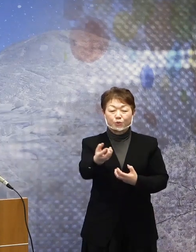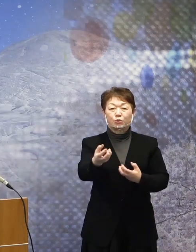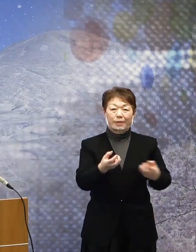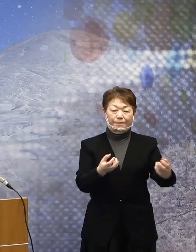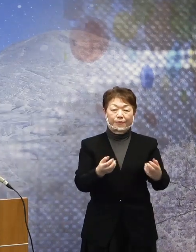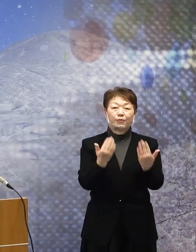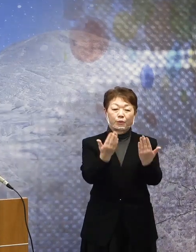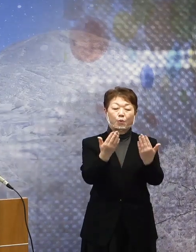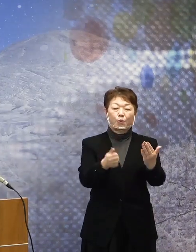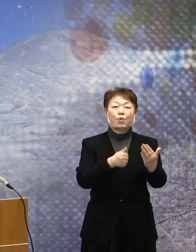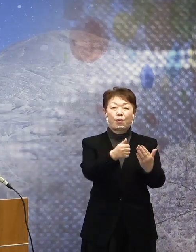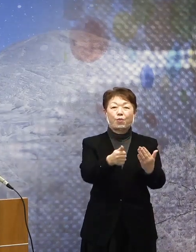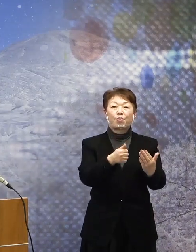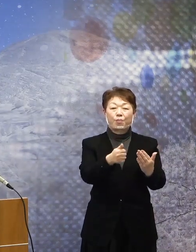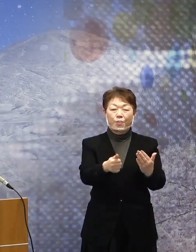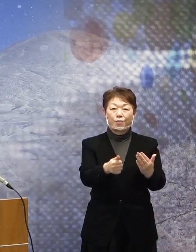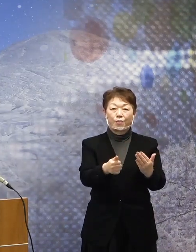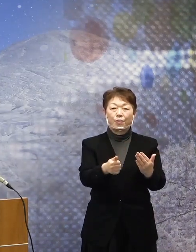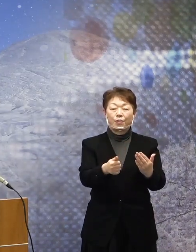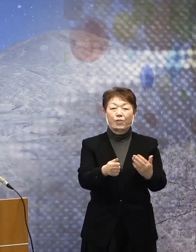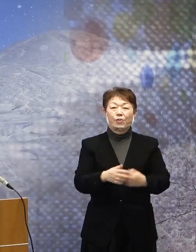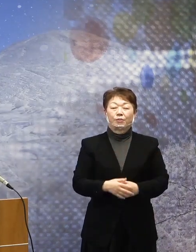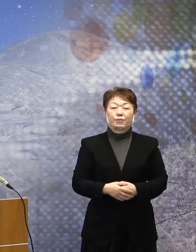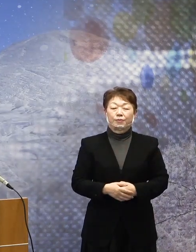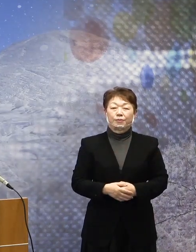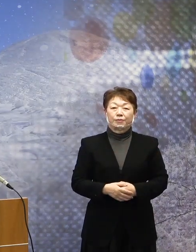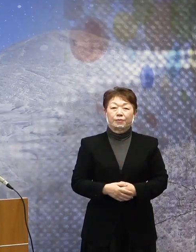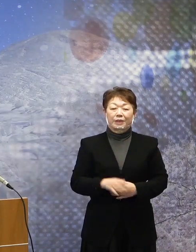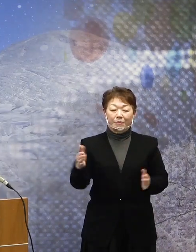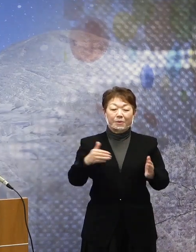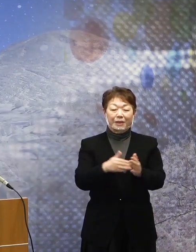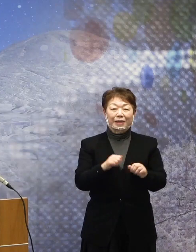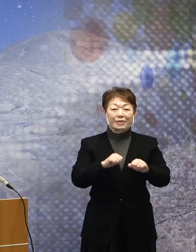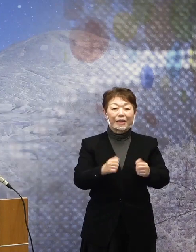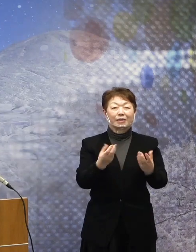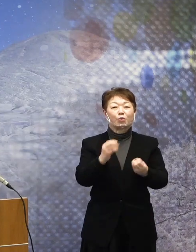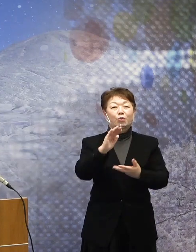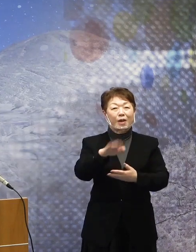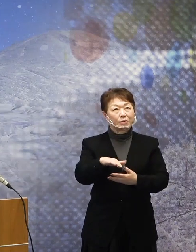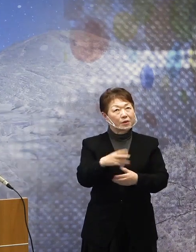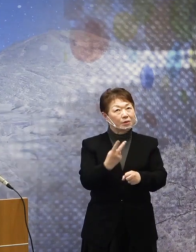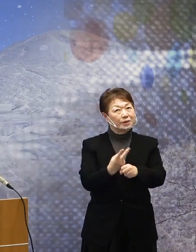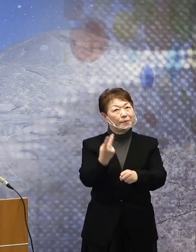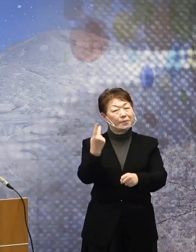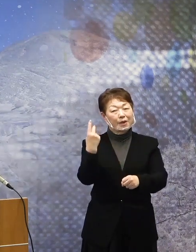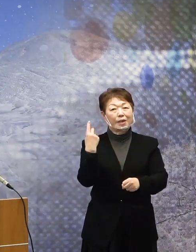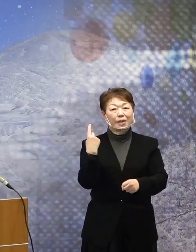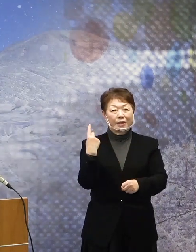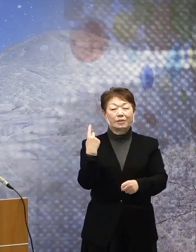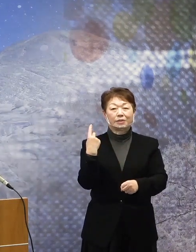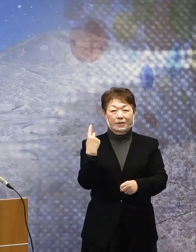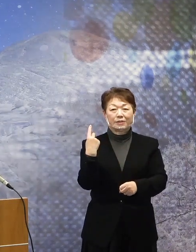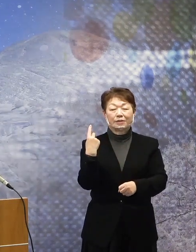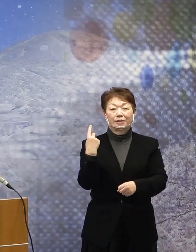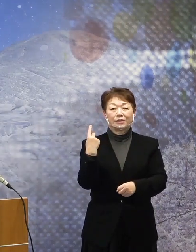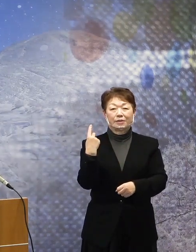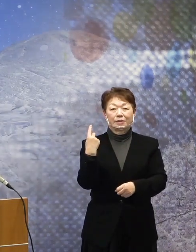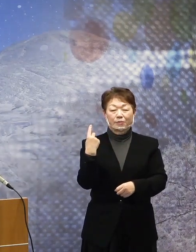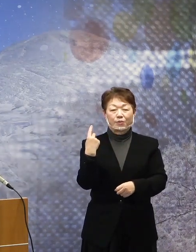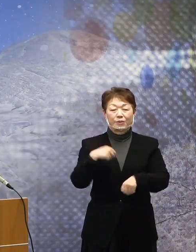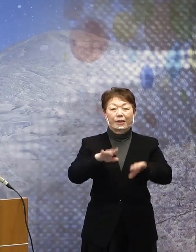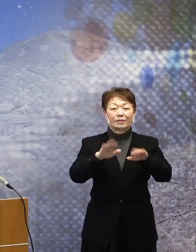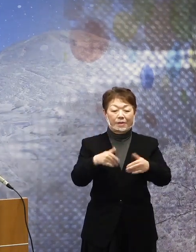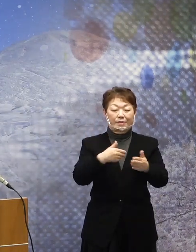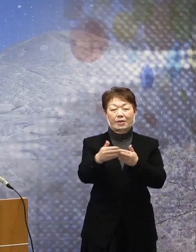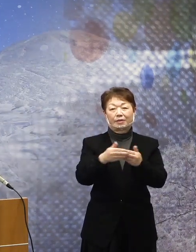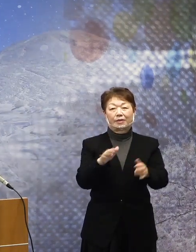校、先ほど冒頭実は質問あったんですが、これまでやったことあるかというご質問ですと、2年前に、かなり以前にやった